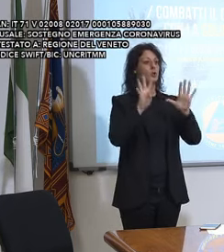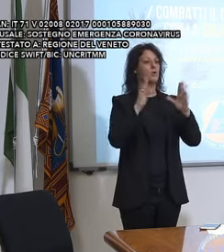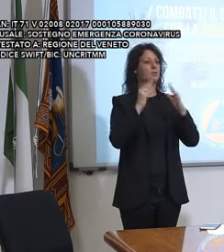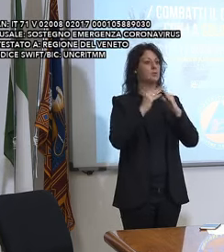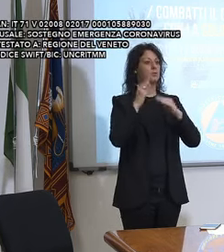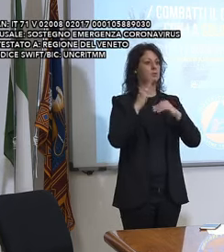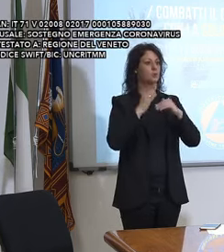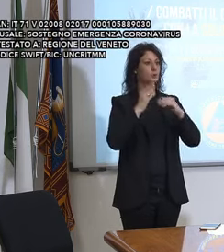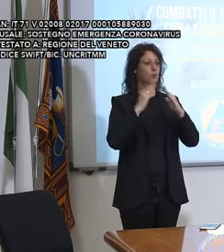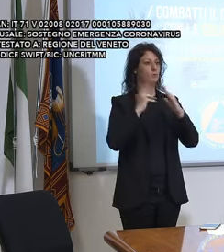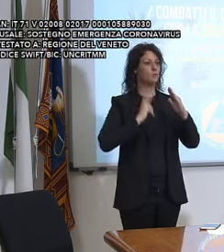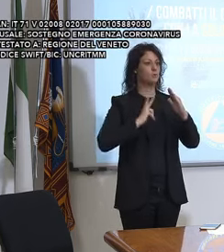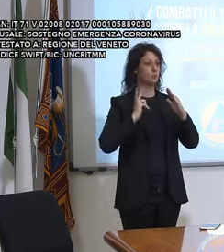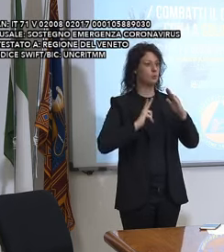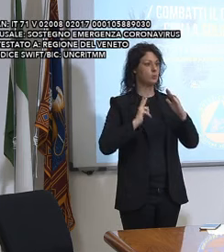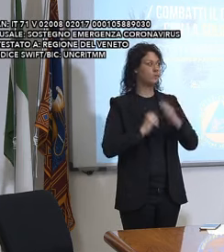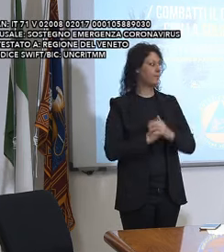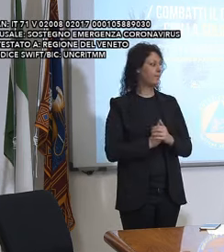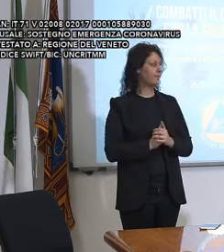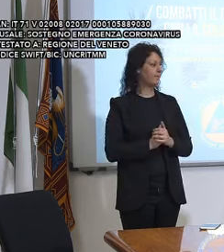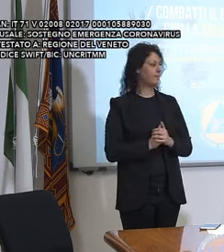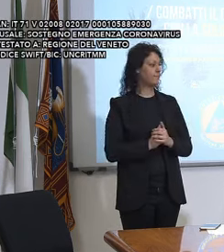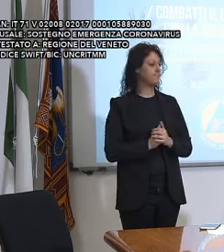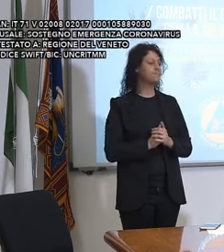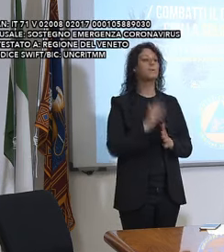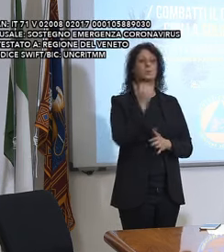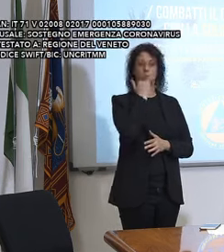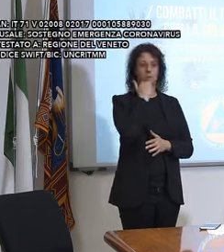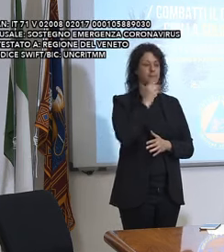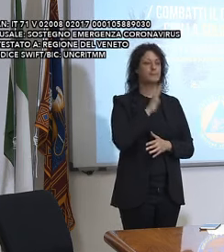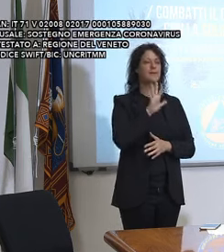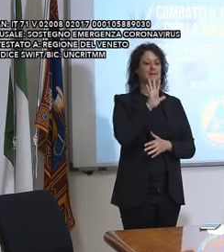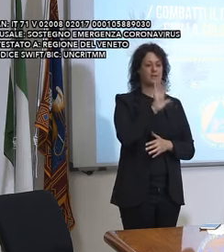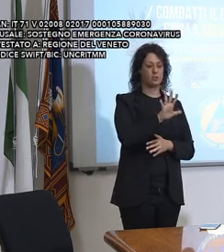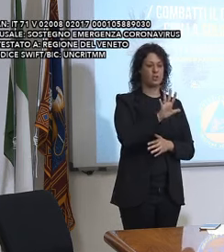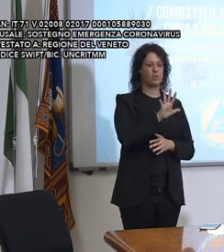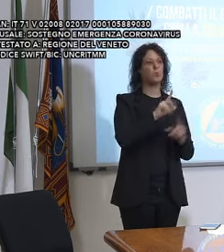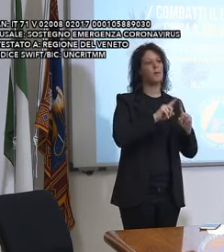del 2,7%. Sì,